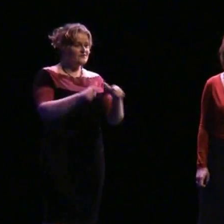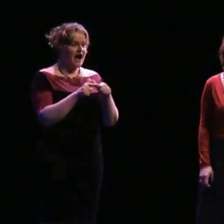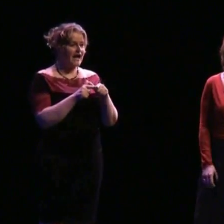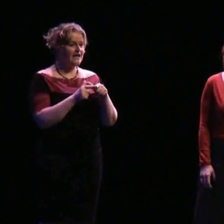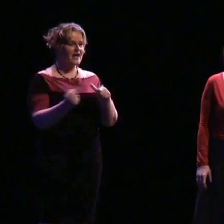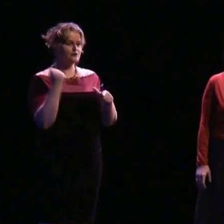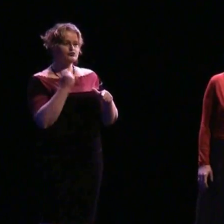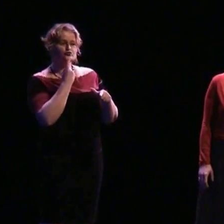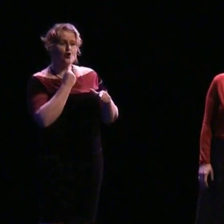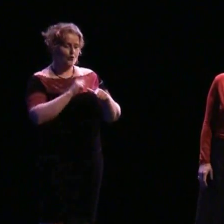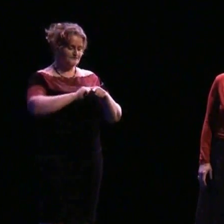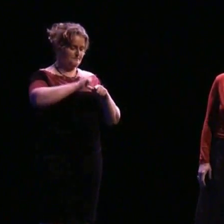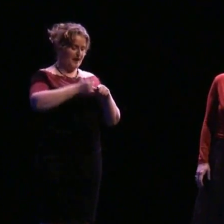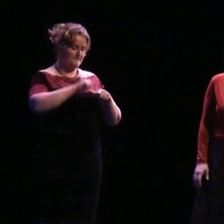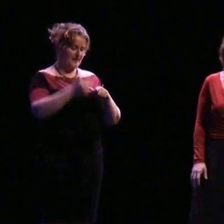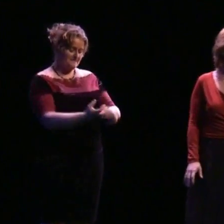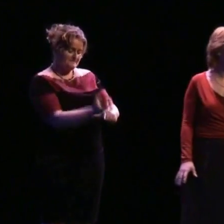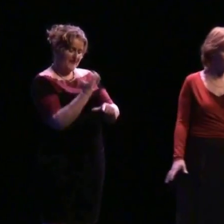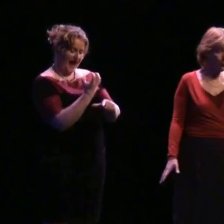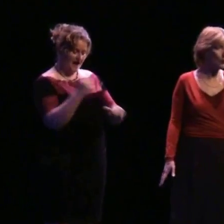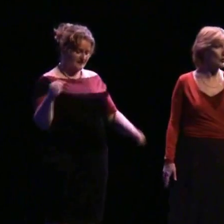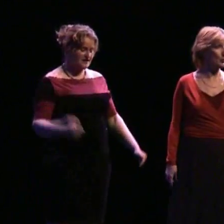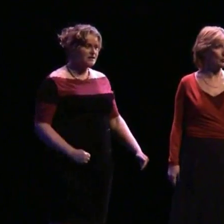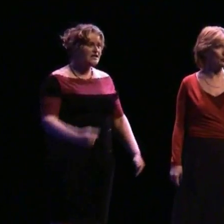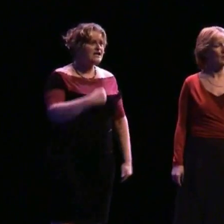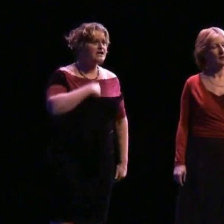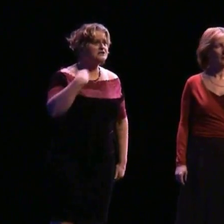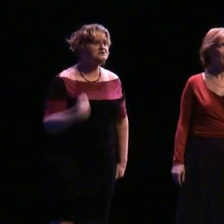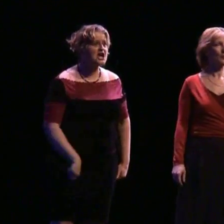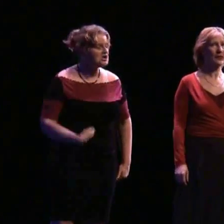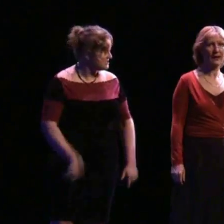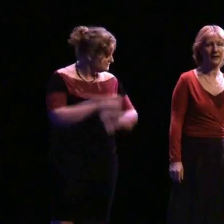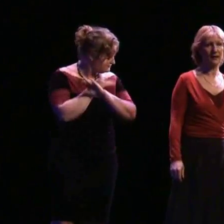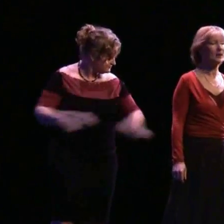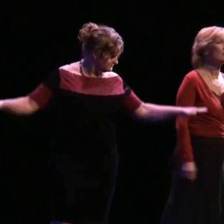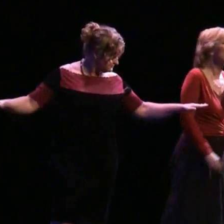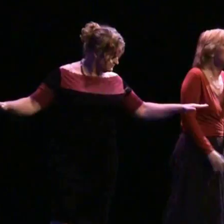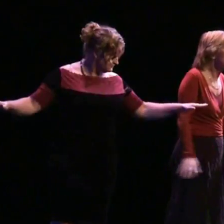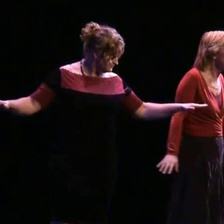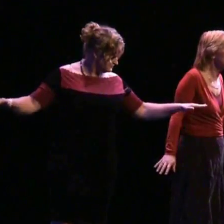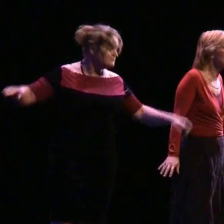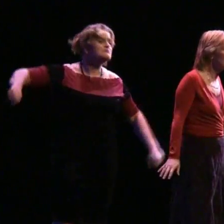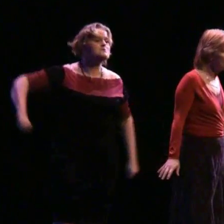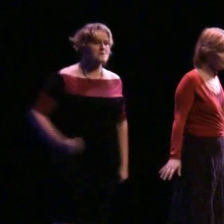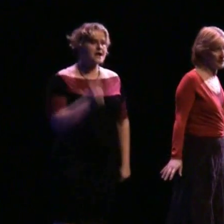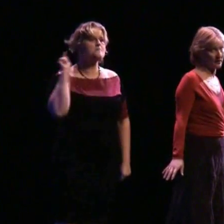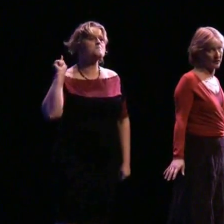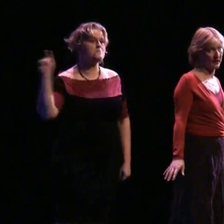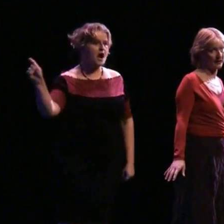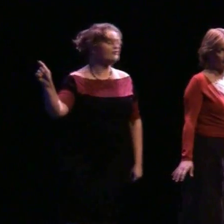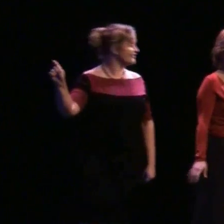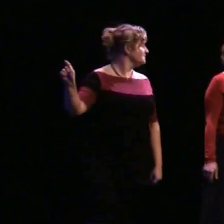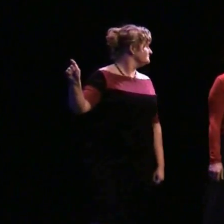eraan blijven krabben. Dus ik stond helemaal in brand. En ik had overal vuurrode pukkels. Nou ja, op mijn vagina dan. Maar ik besloot om me nooit